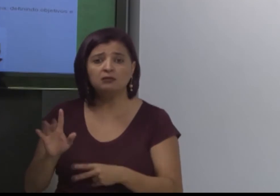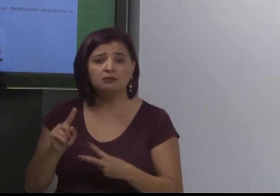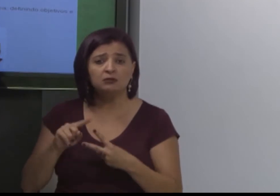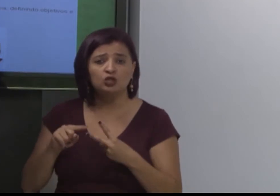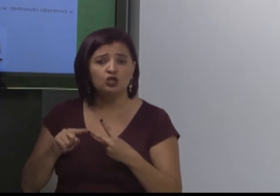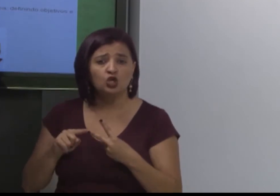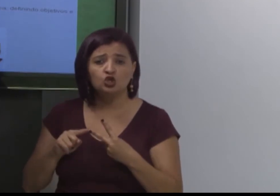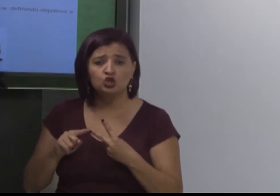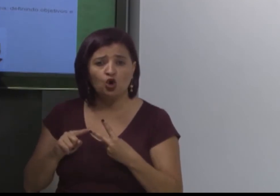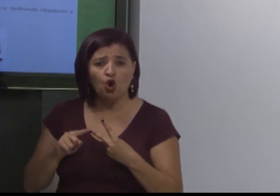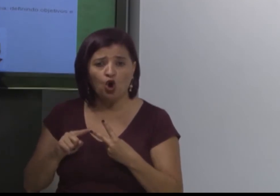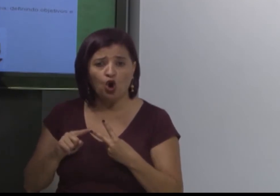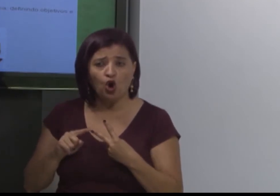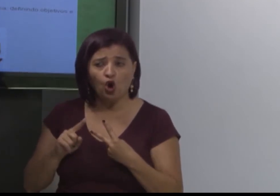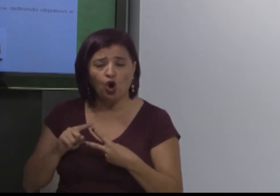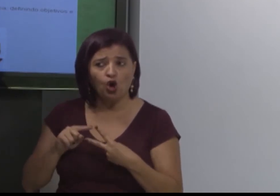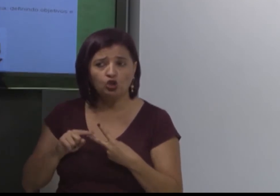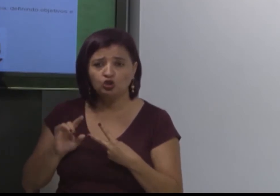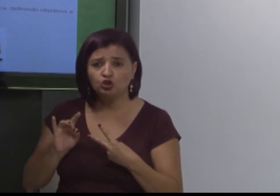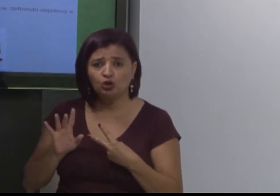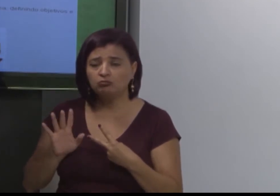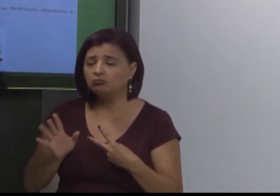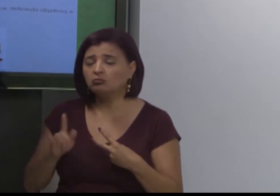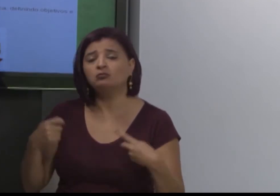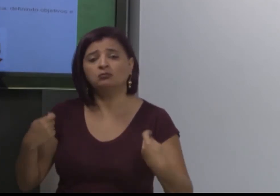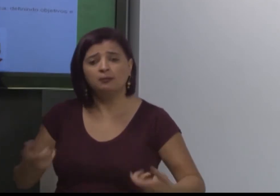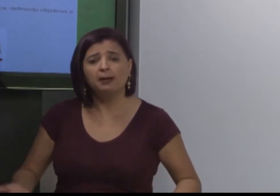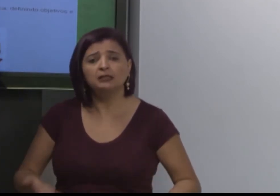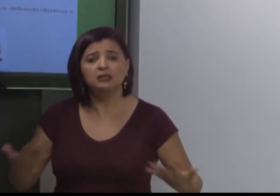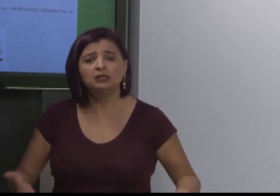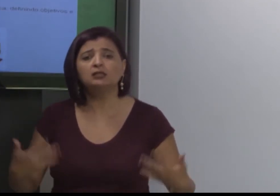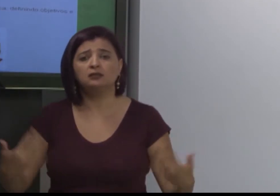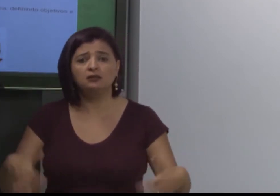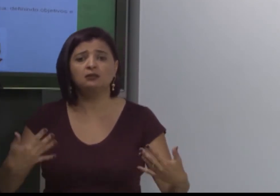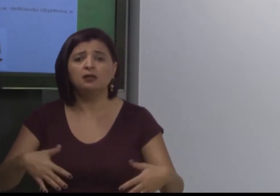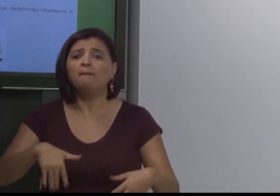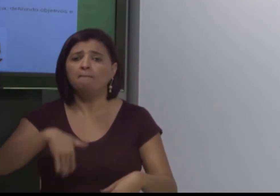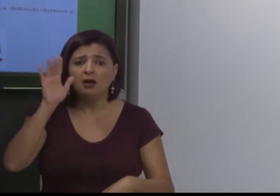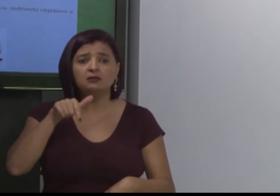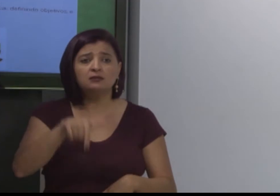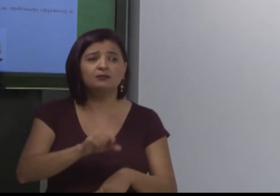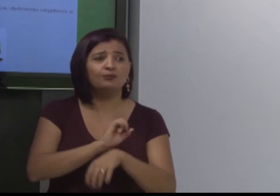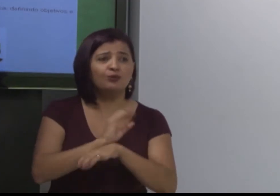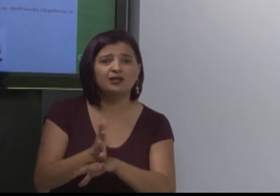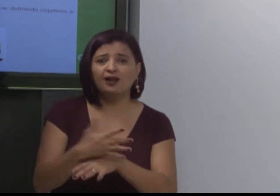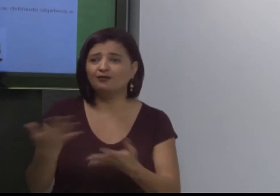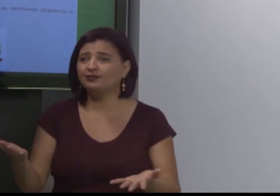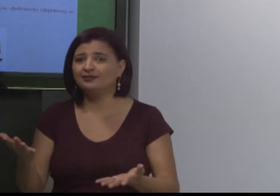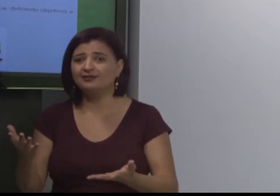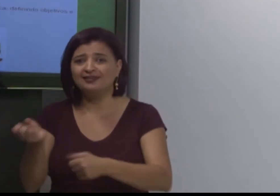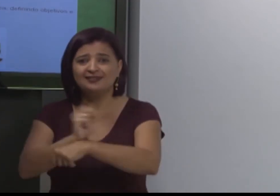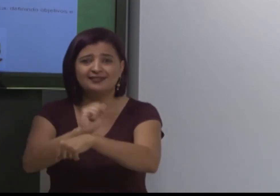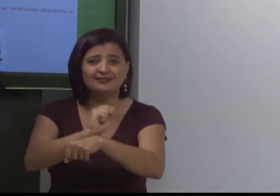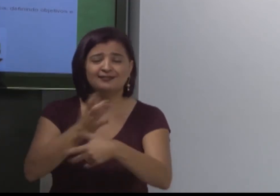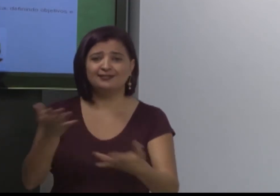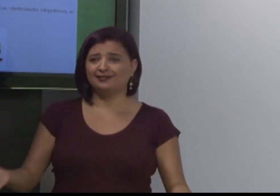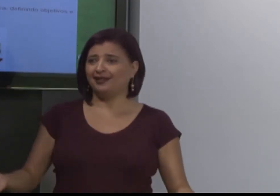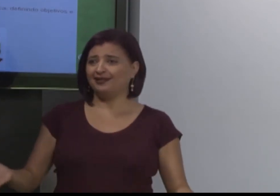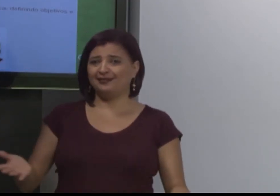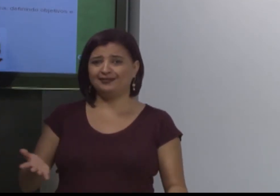bilíngue, mas somente 2 locais? É necessário que hajam mais. Em Montes Claros,